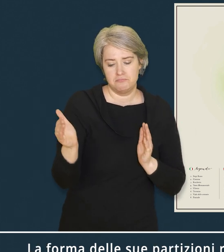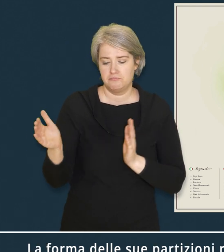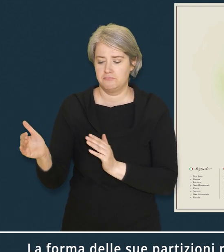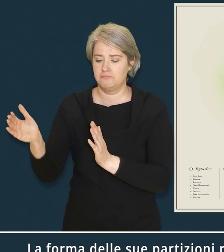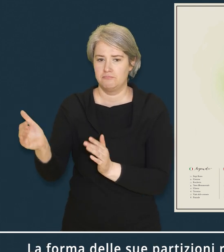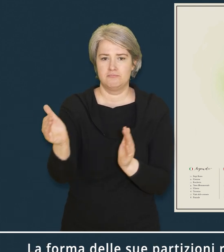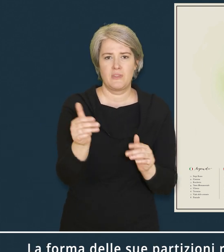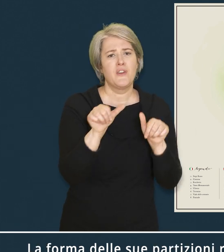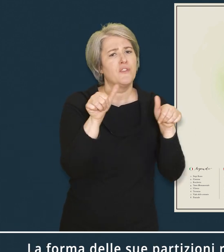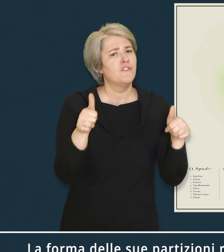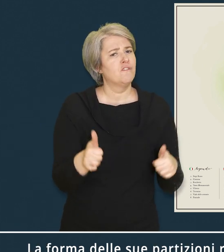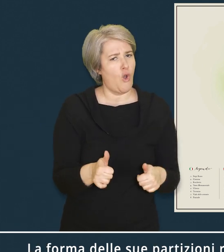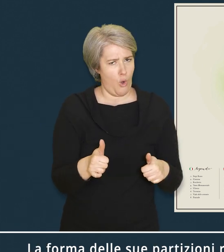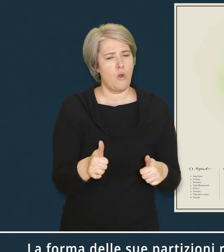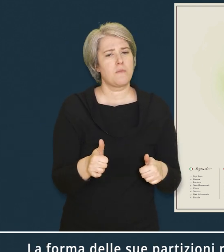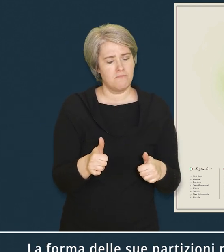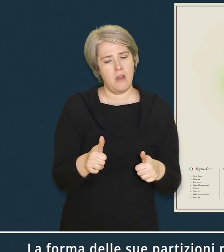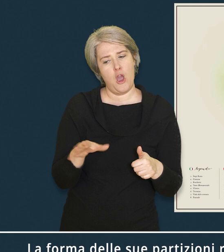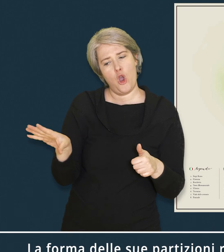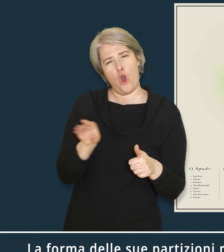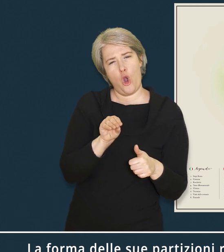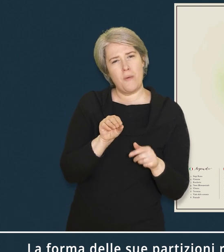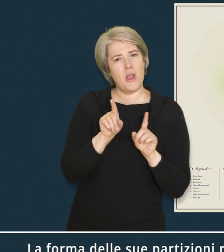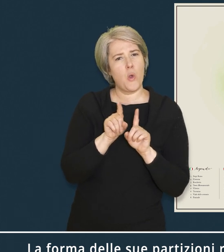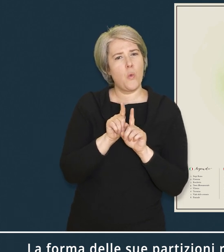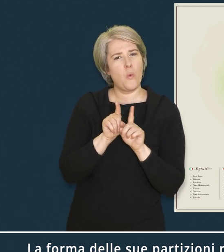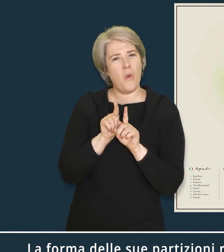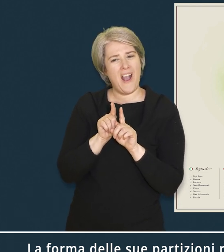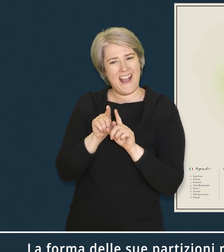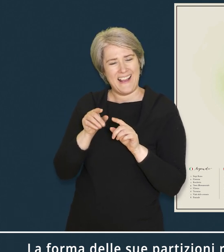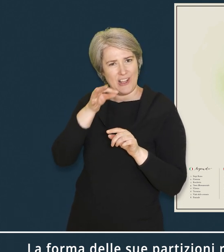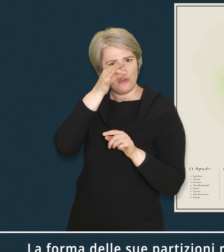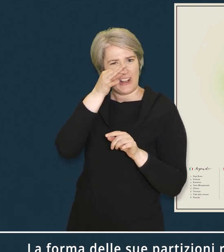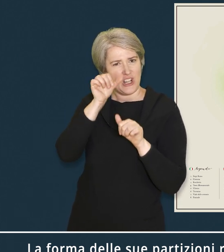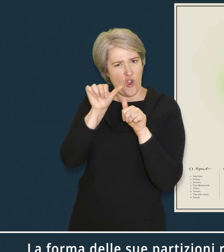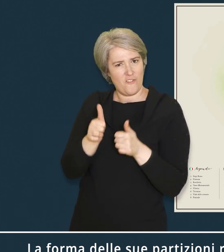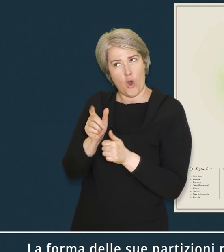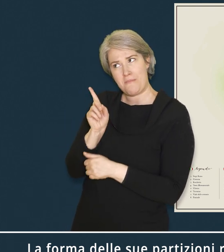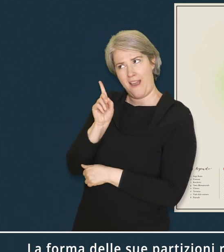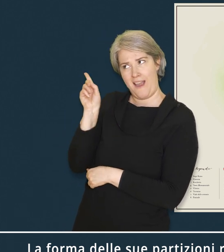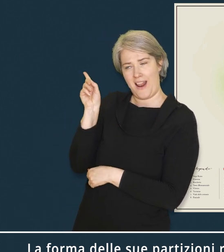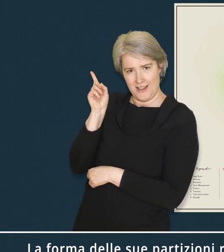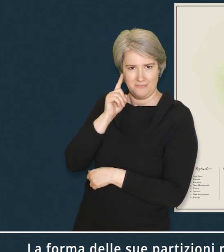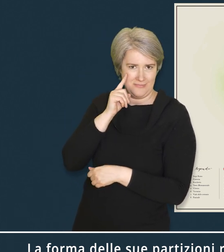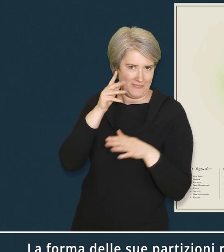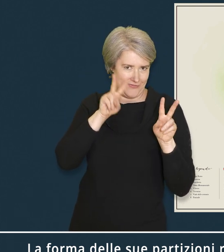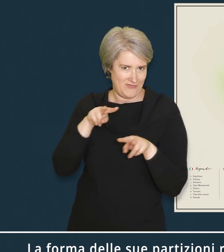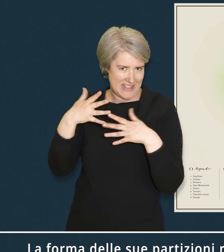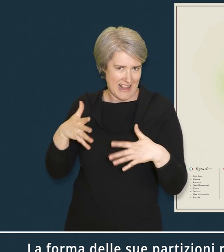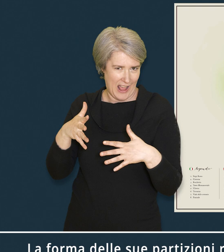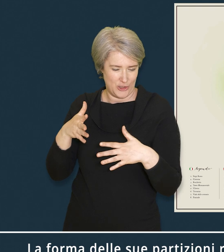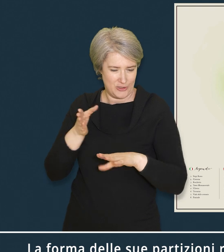La forma delle sue partizioni riprende la geometria delle aiuole del giardino formale che